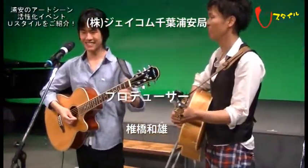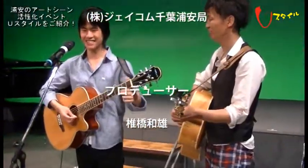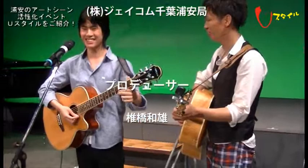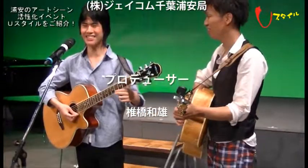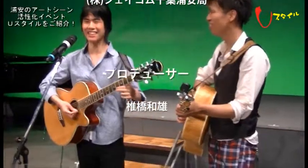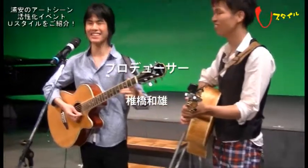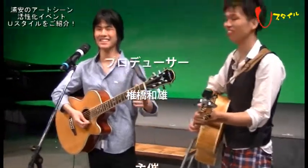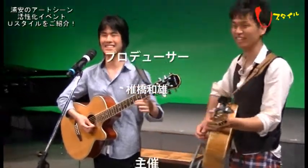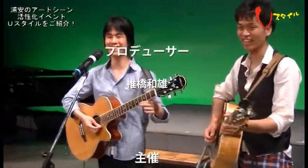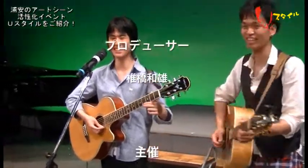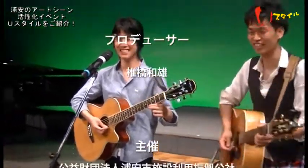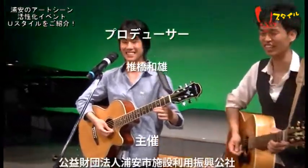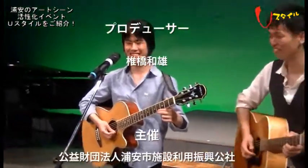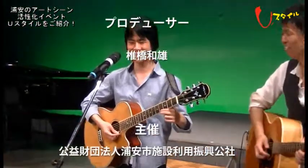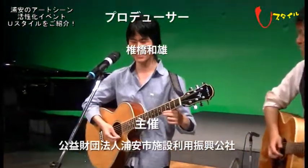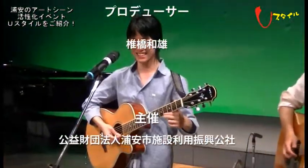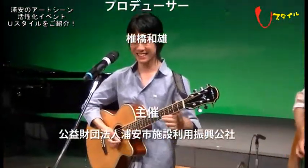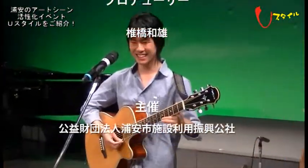いいいん